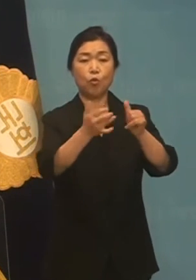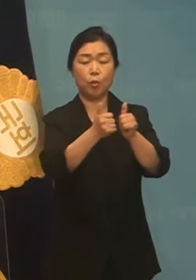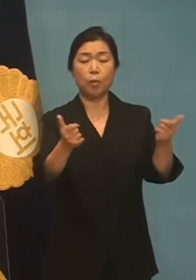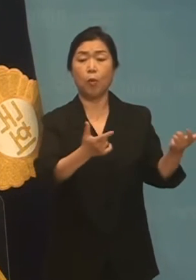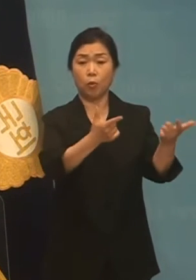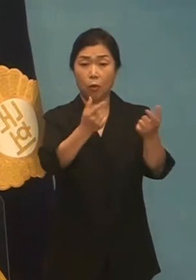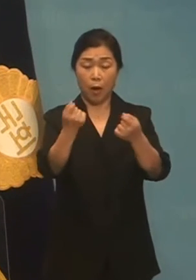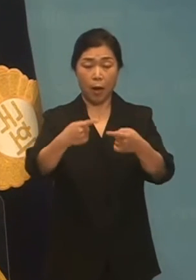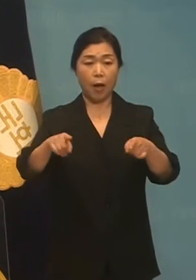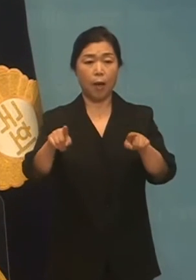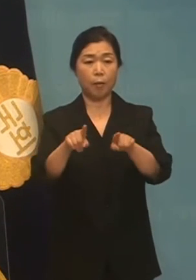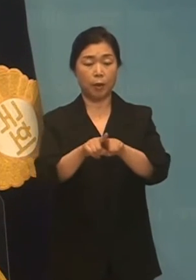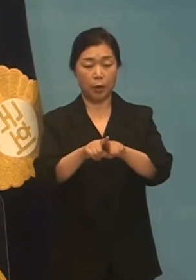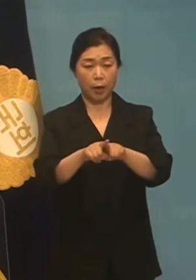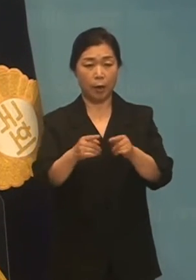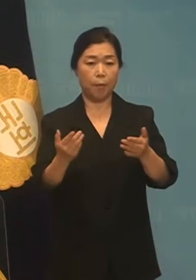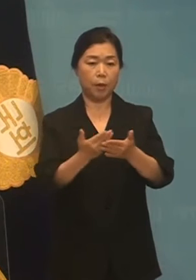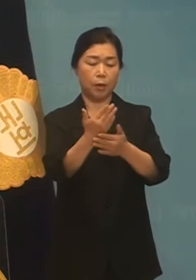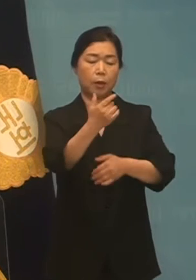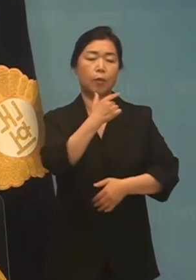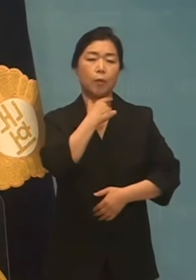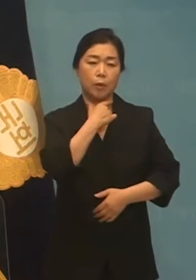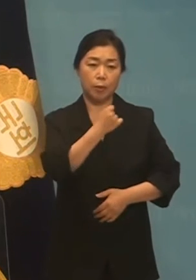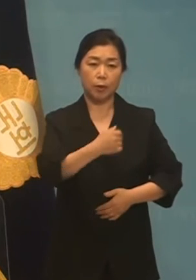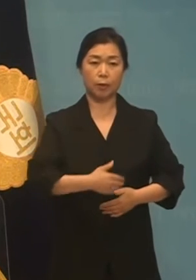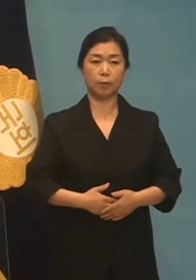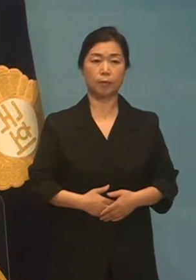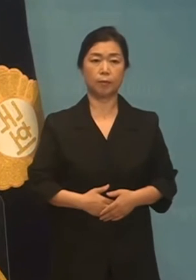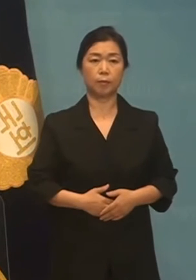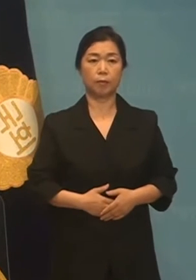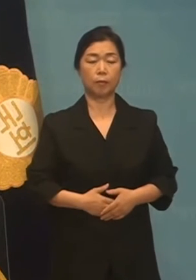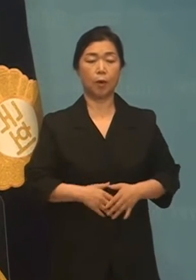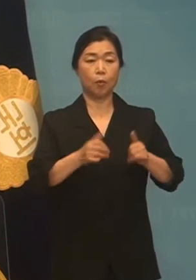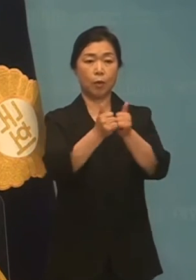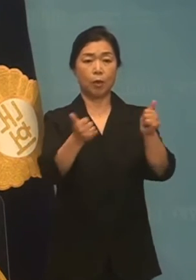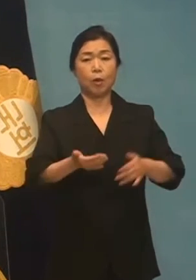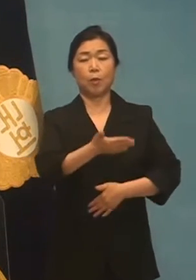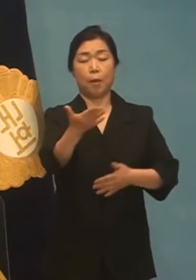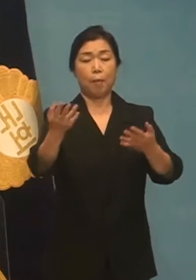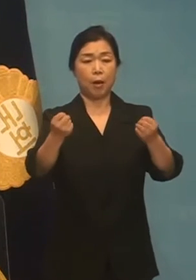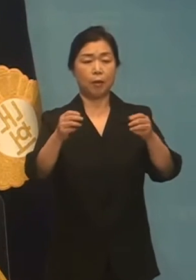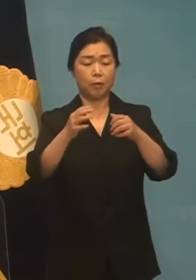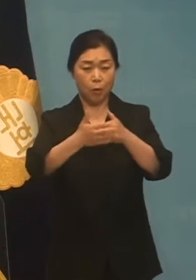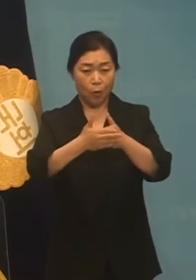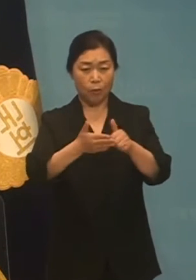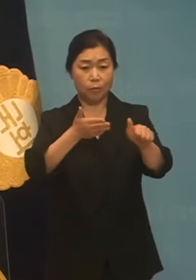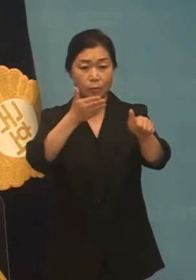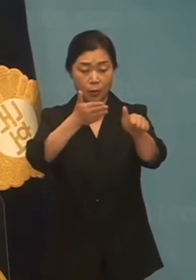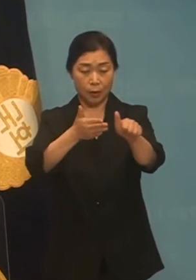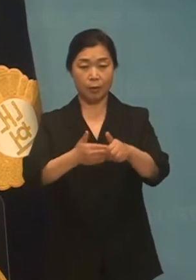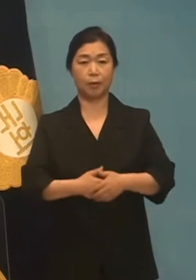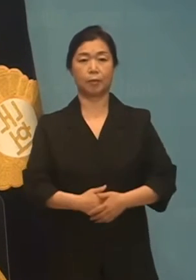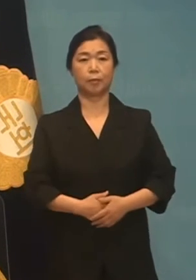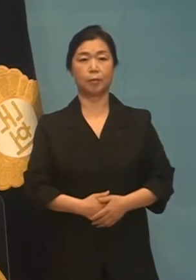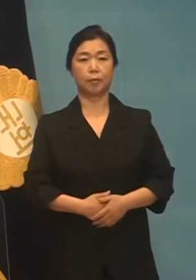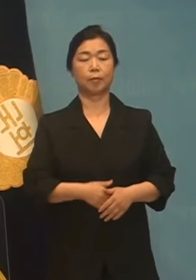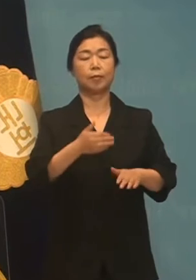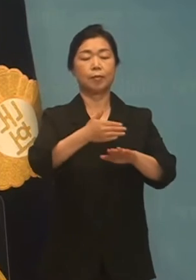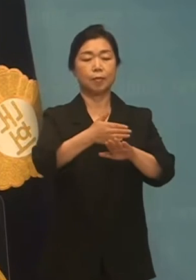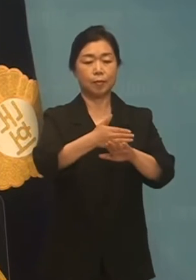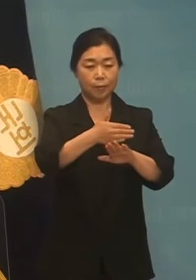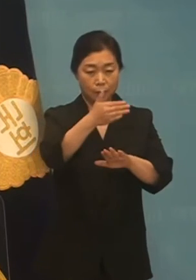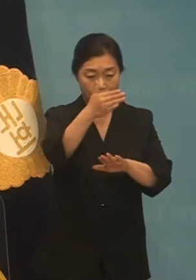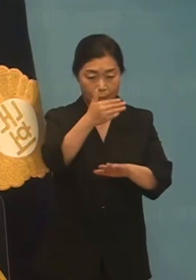모두가 함께 나아갈 수 있기를 바랍니다. 국민 여러분들의 많은 성원과 지지를 부탁드립니다.